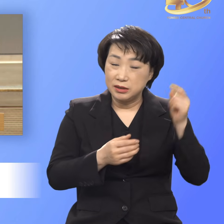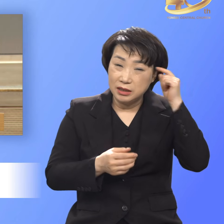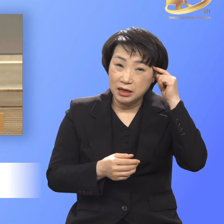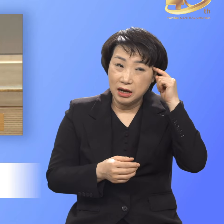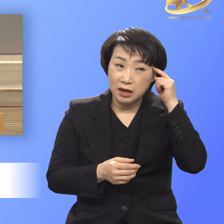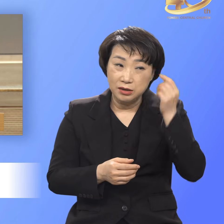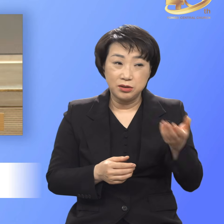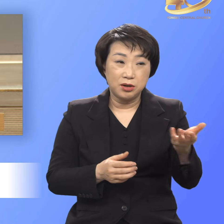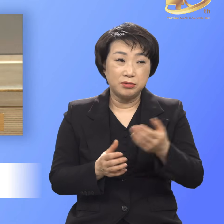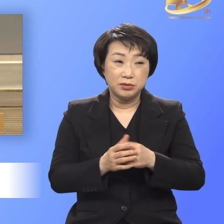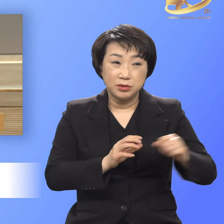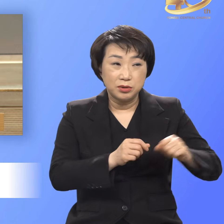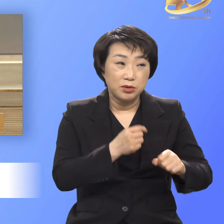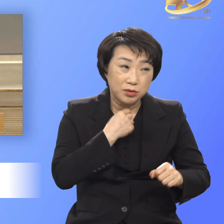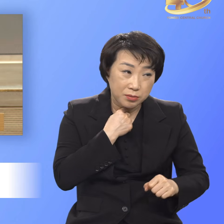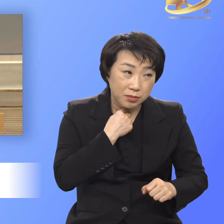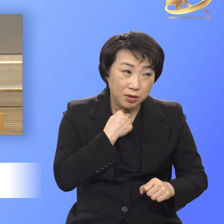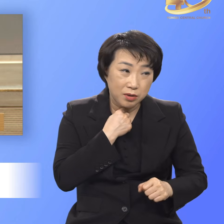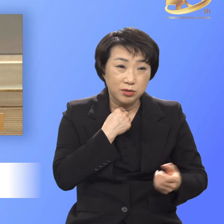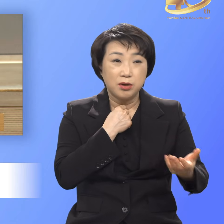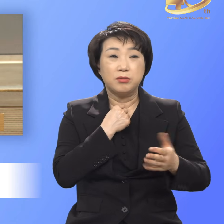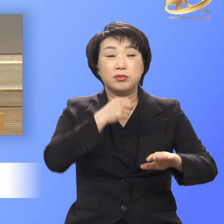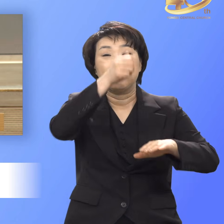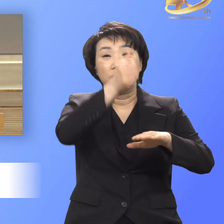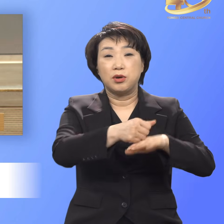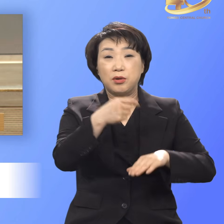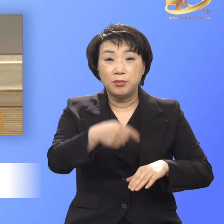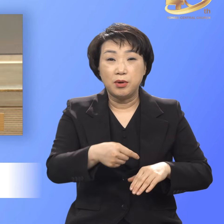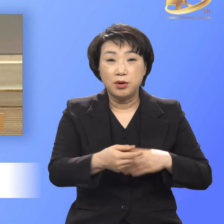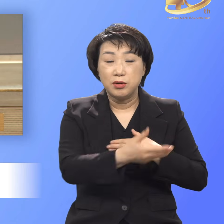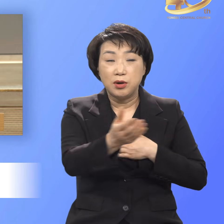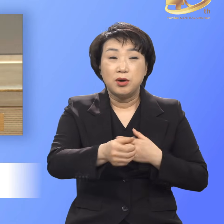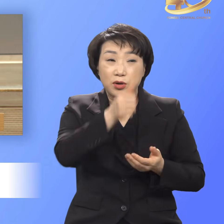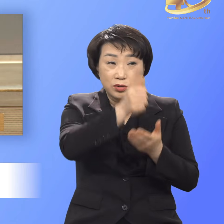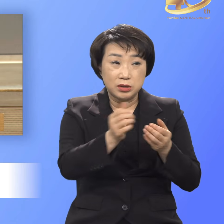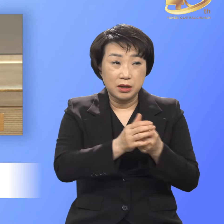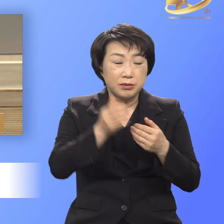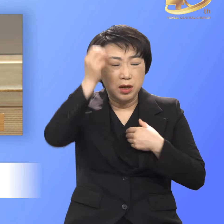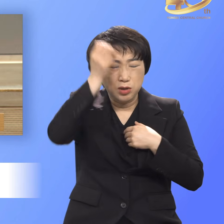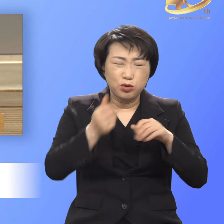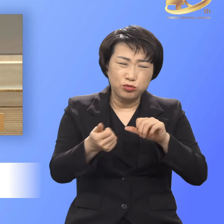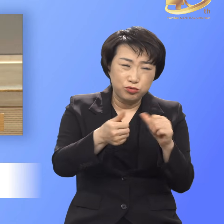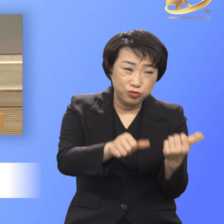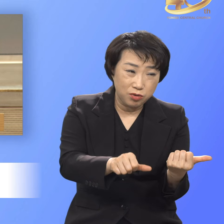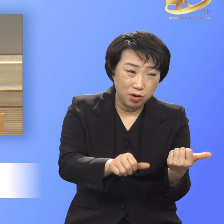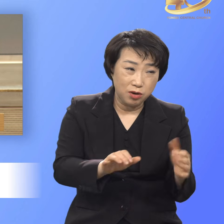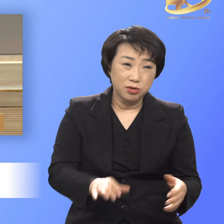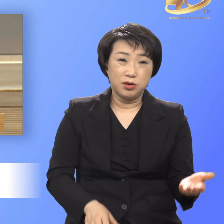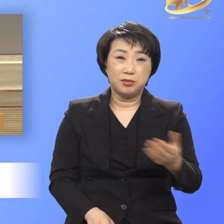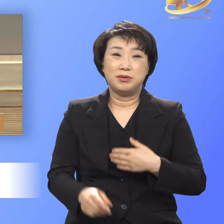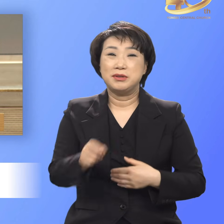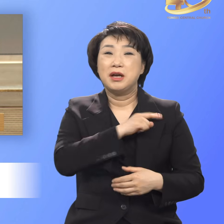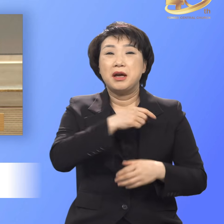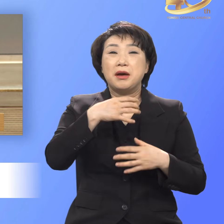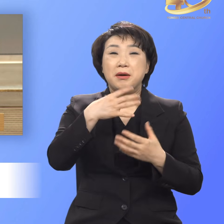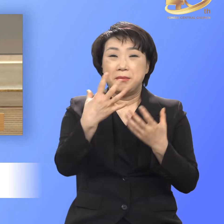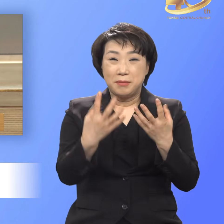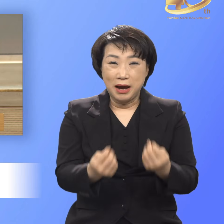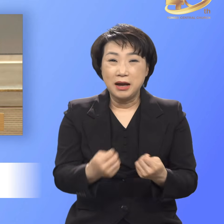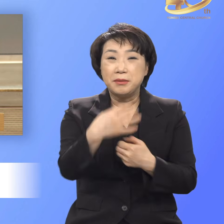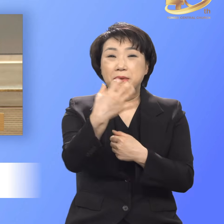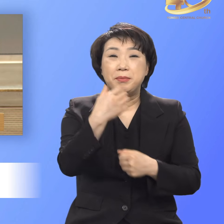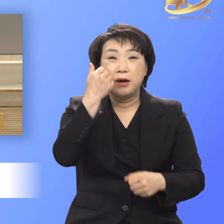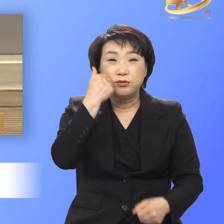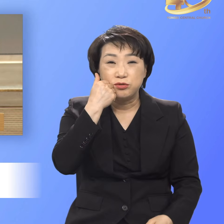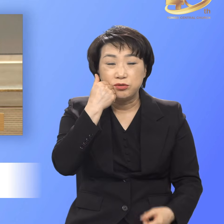생각하고 그렇게 움직이려고 하니까 그럼 결국은 그 죄로 내 영혼이 죽으니까 가장 많이 핍박하는 것이